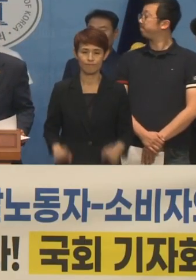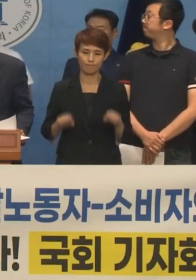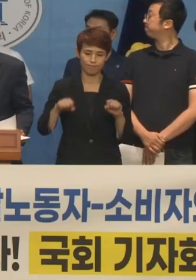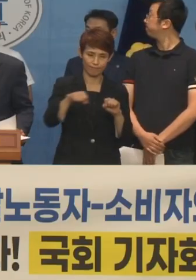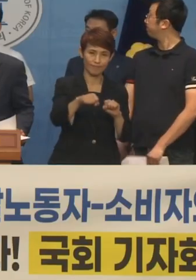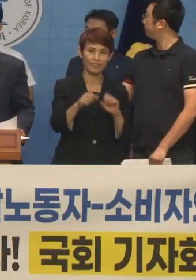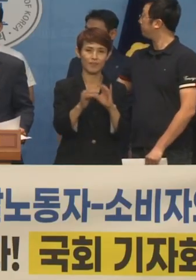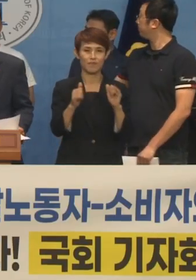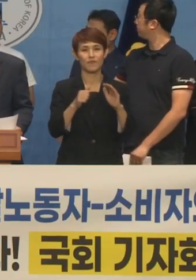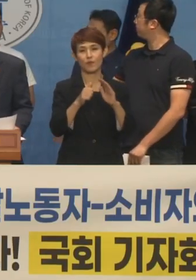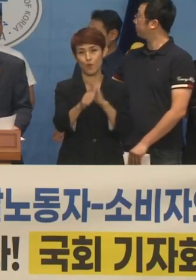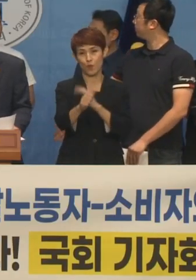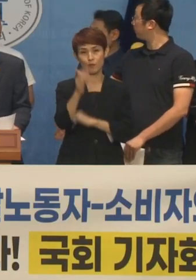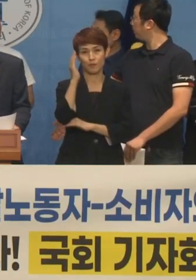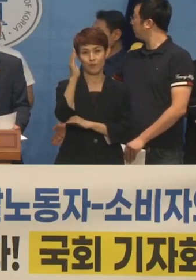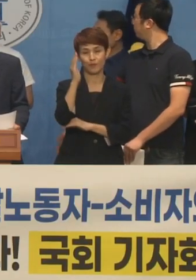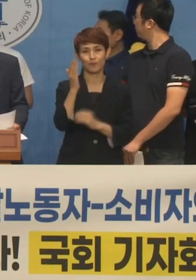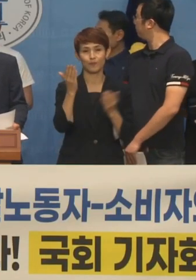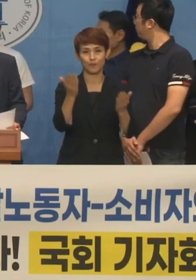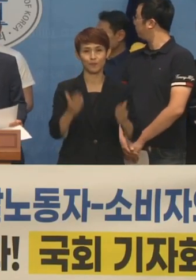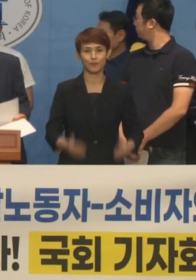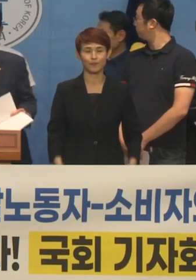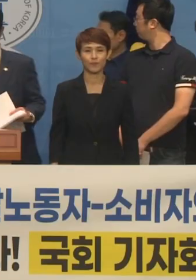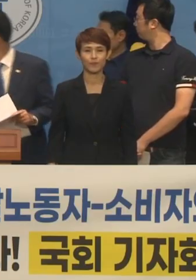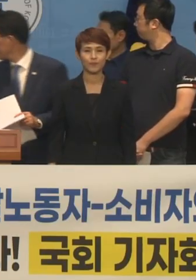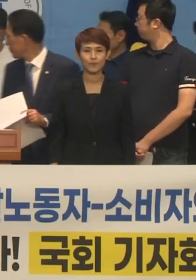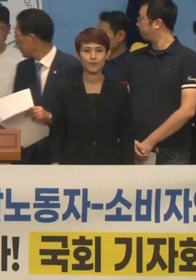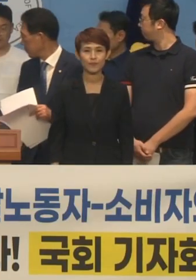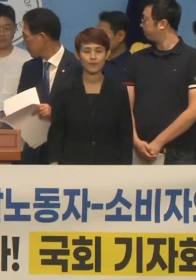라이더 대표 발언으로 이어지겠습니다.